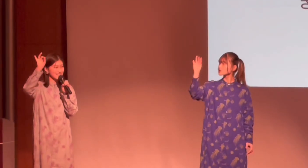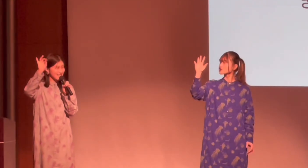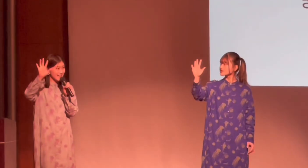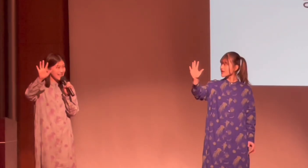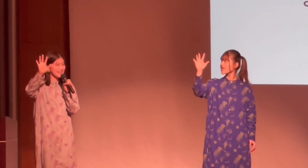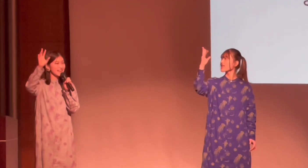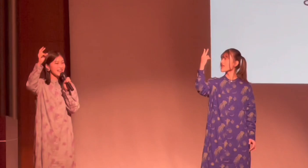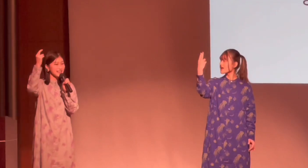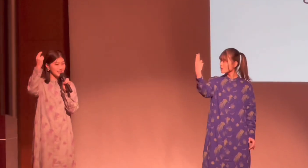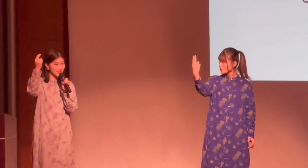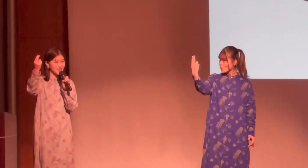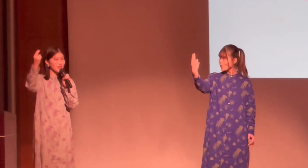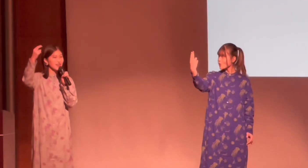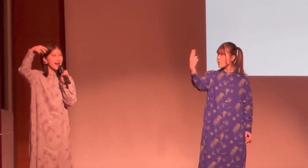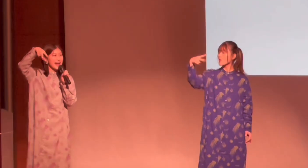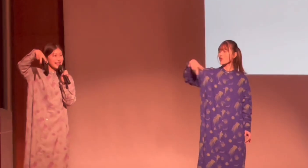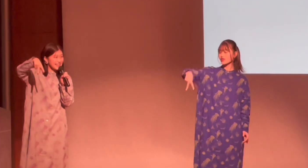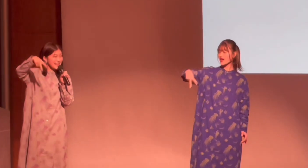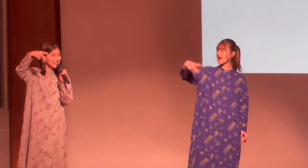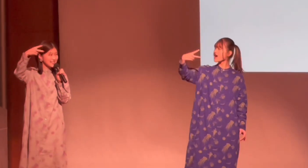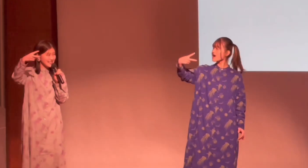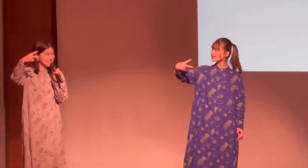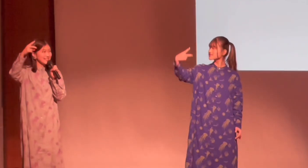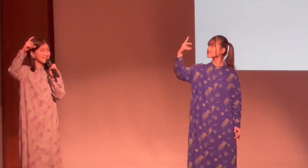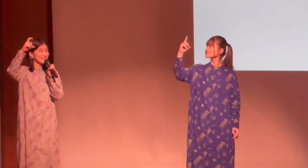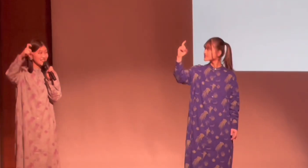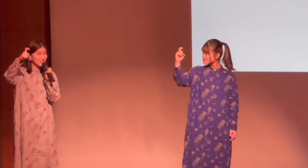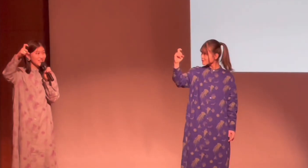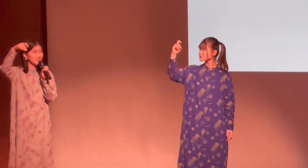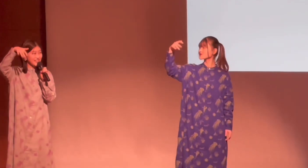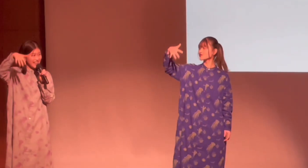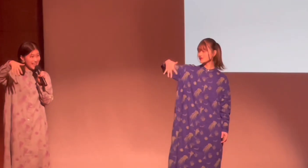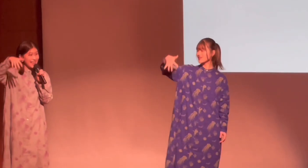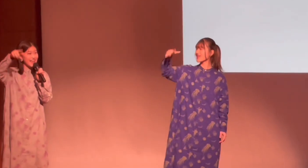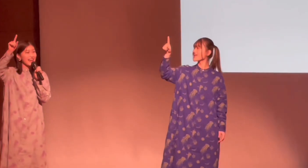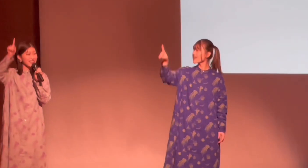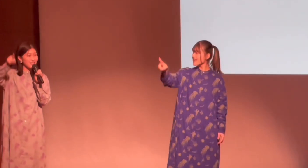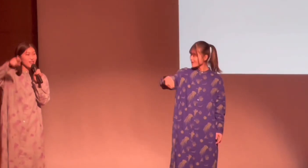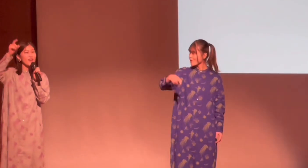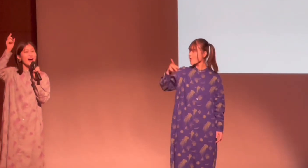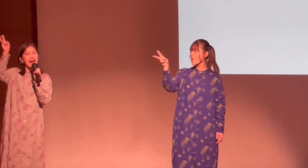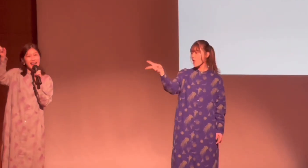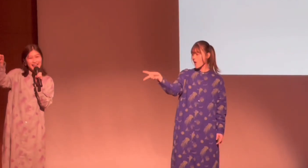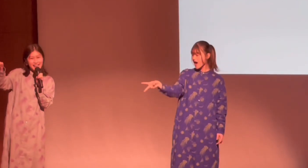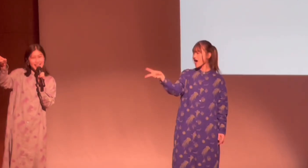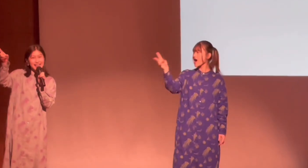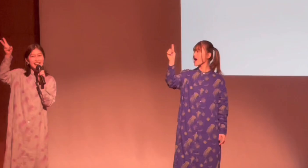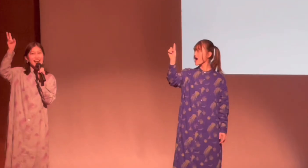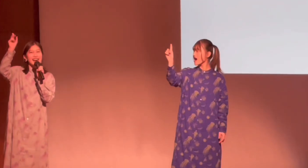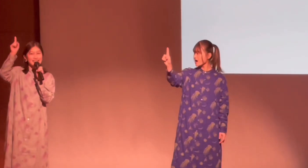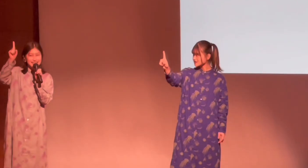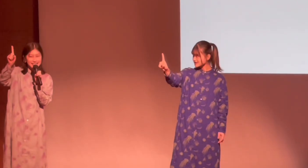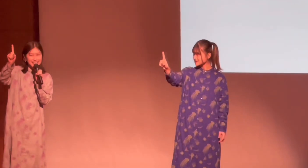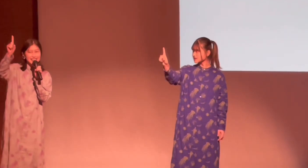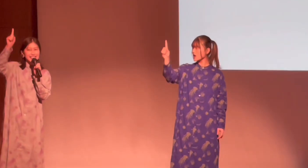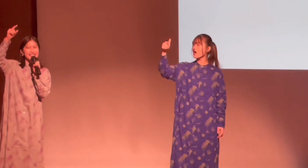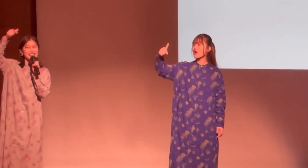てとなにむねのはひ